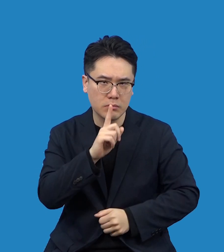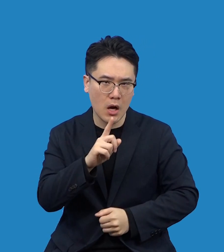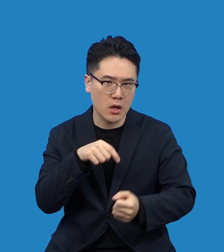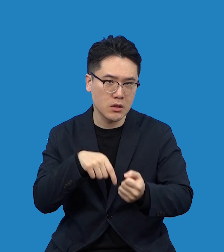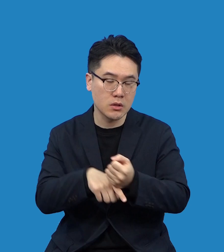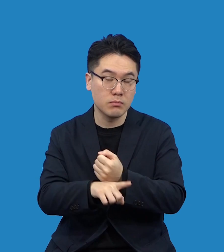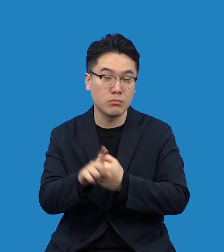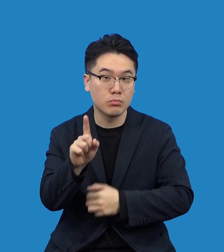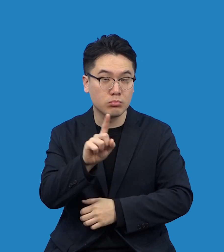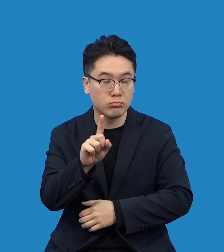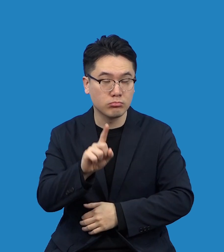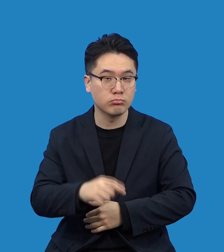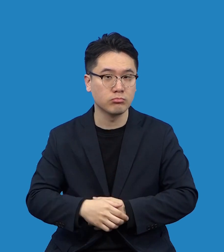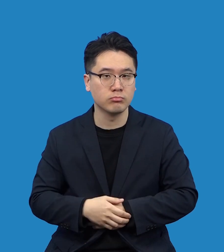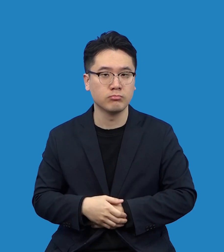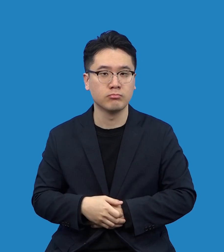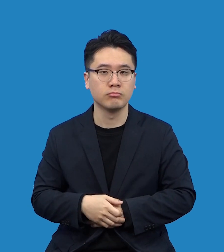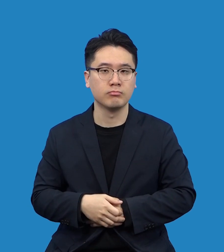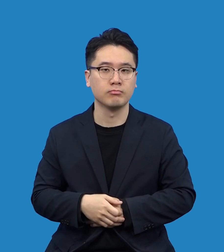도대체 뭘까요?